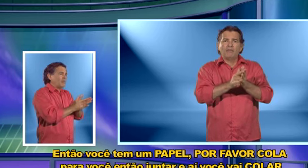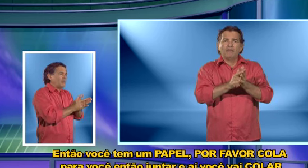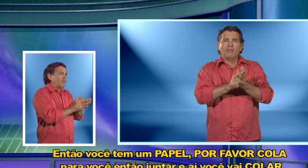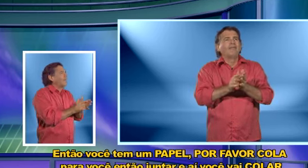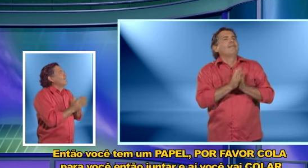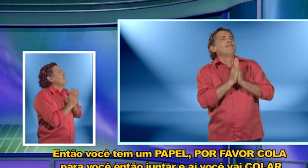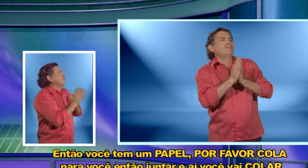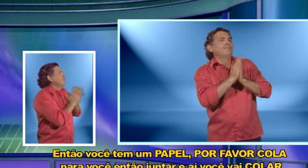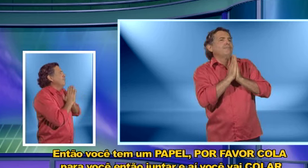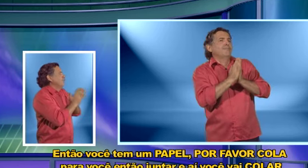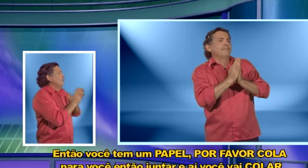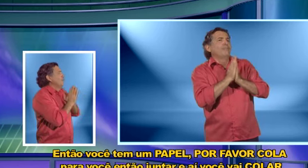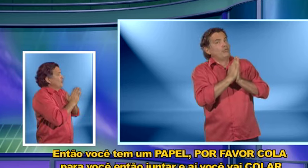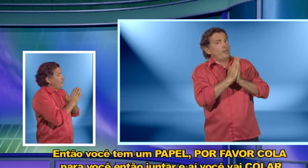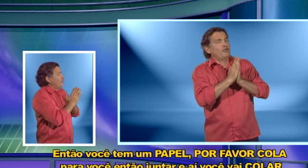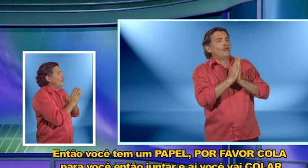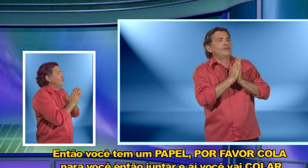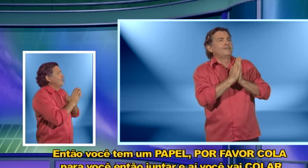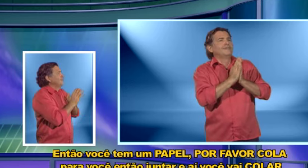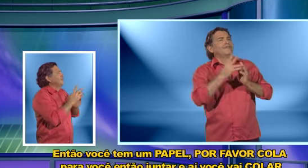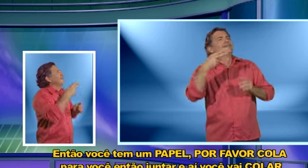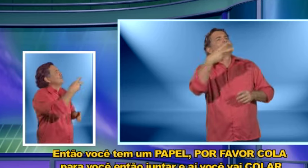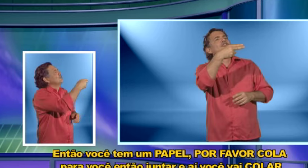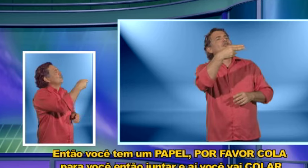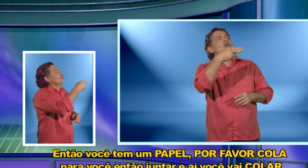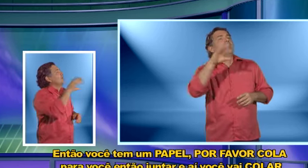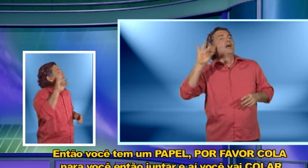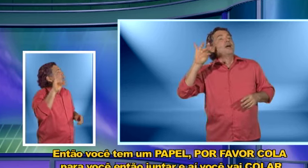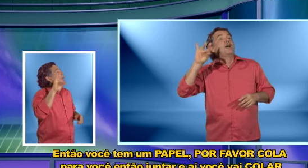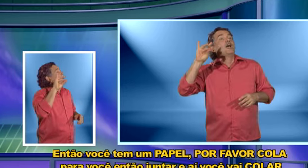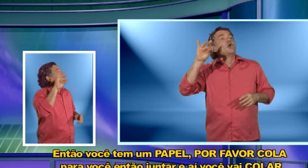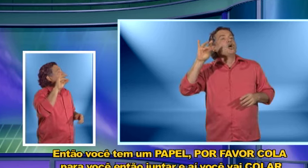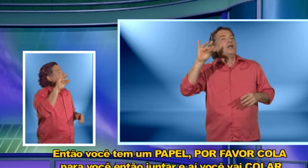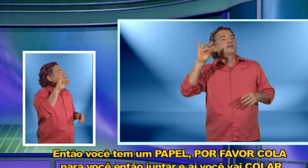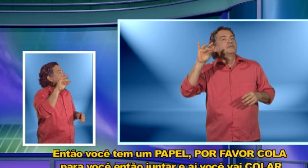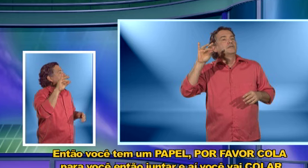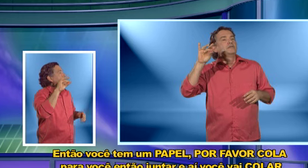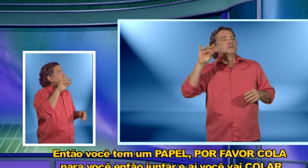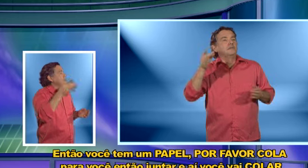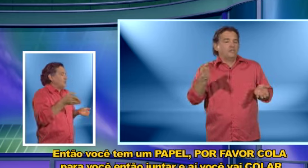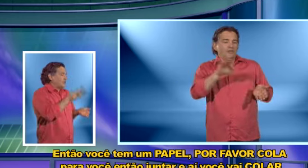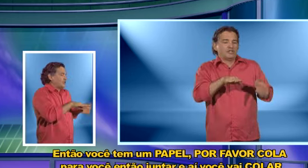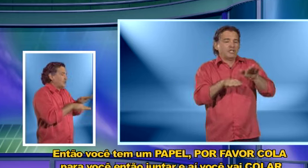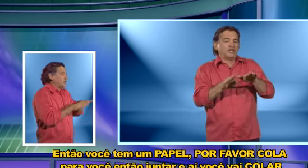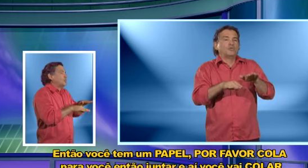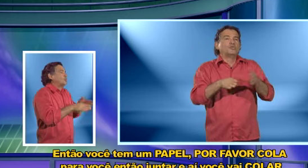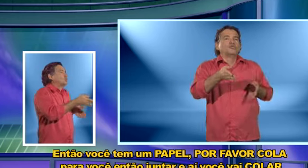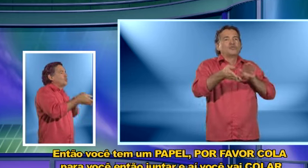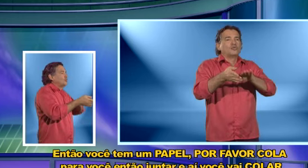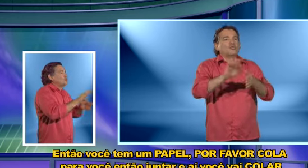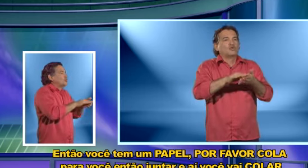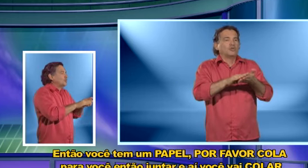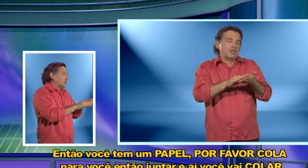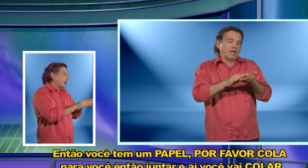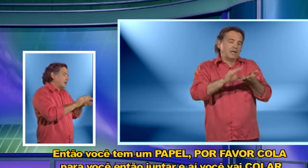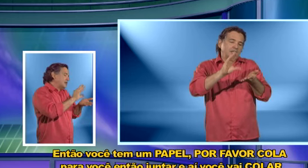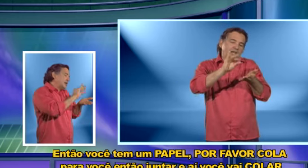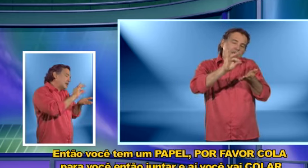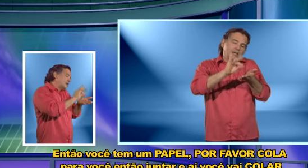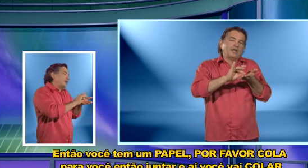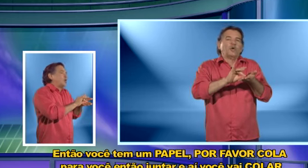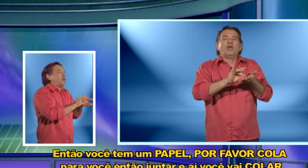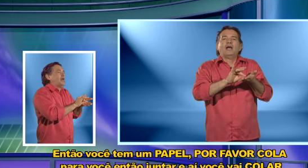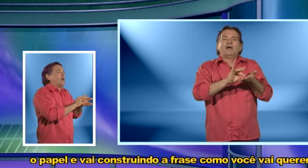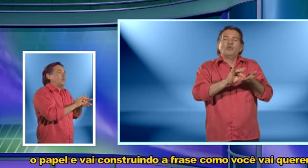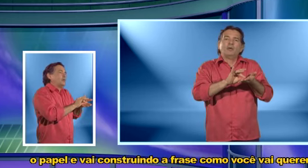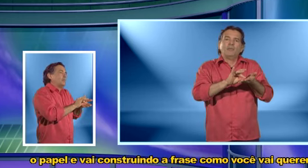papel, por favor, tesoura, cola. Para você, então, juntar e